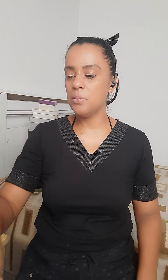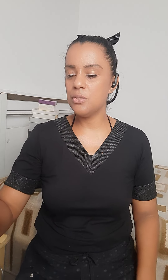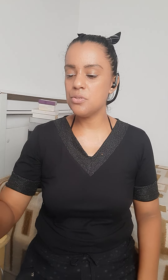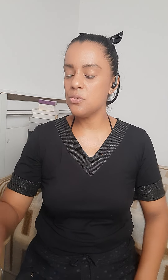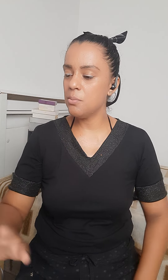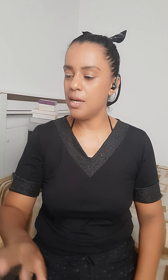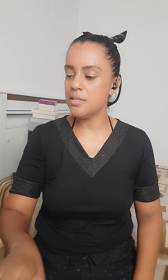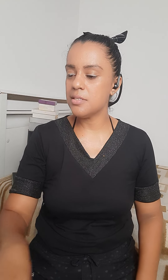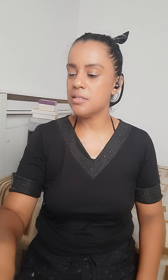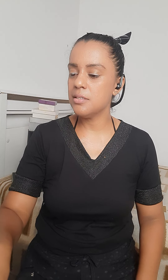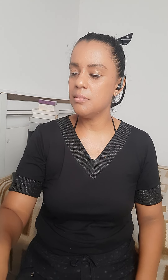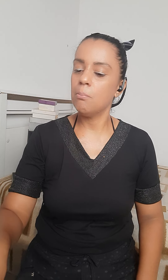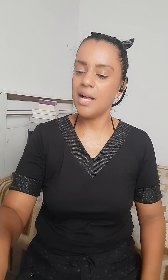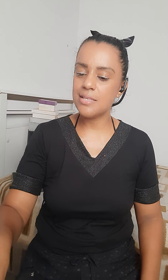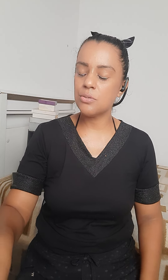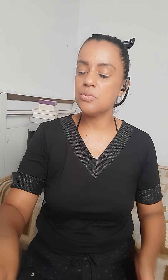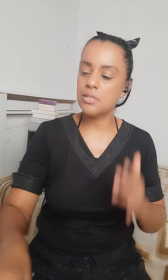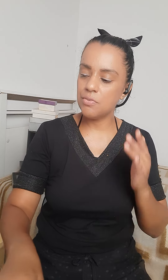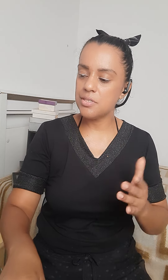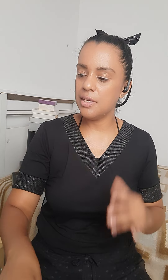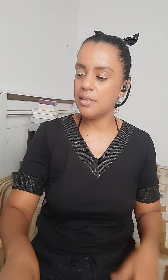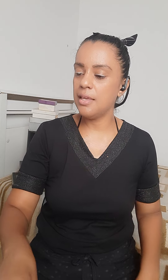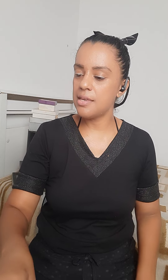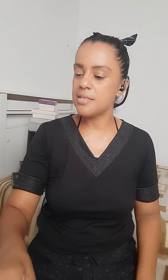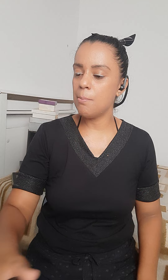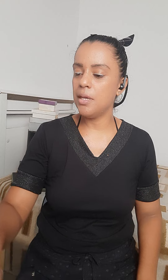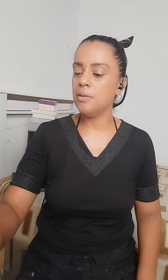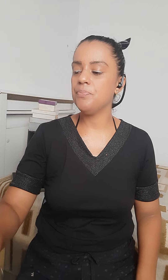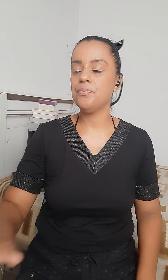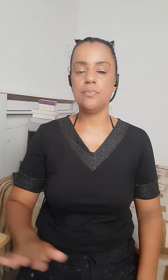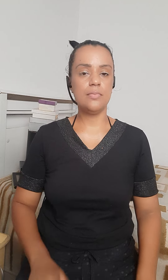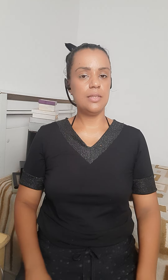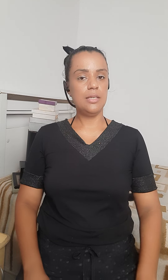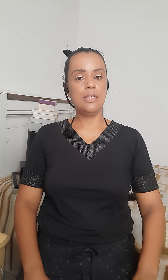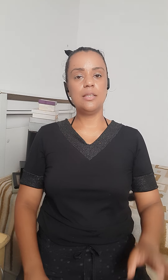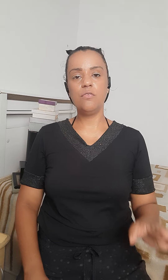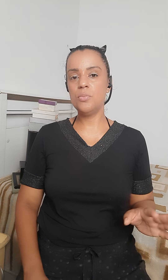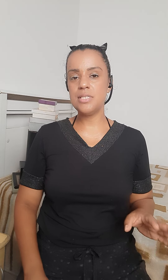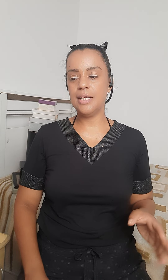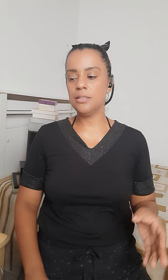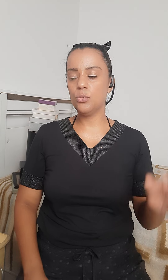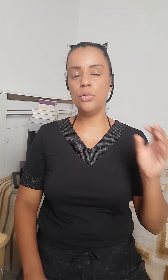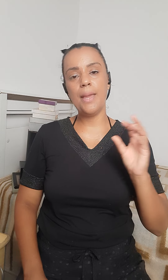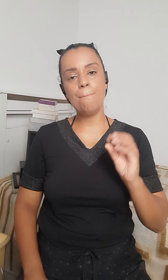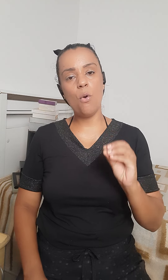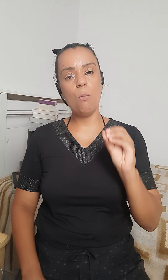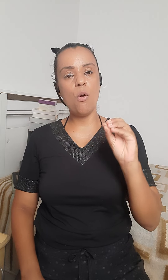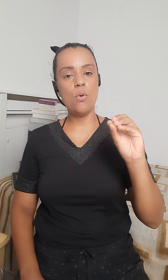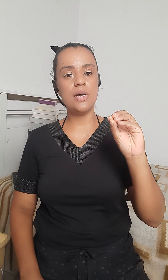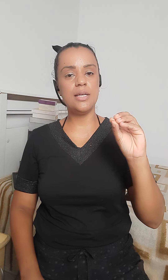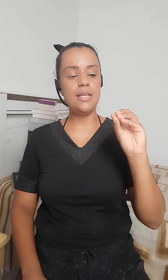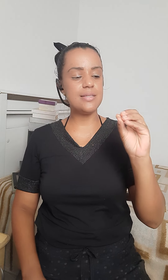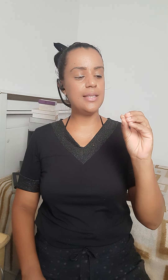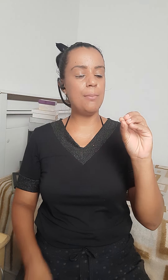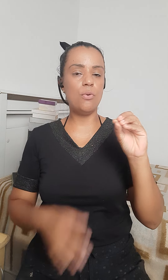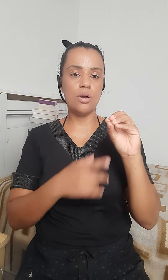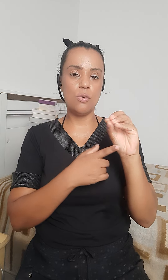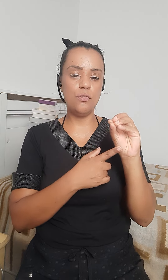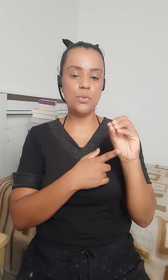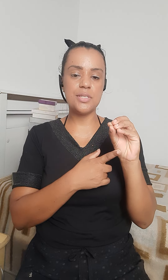cumprimentos normais, básicos que você tem que saber. Então vamos lá. Então tudo que é bom, boa, ele sai da boca. Configuração